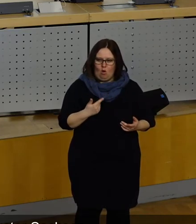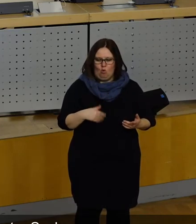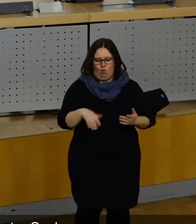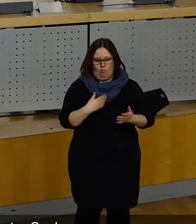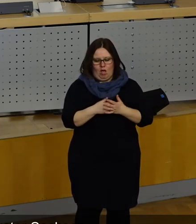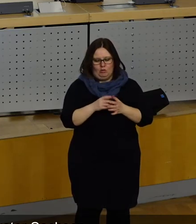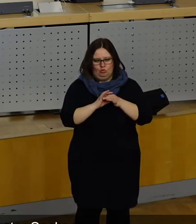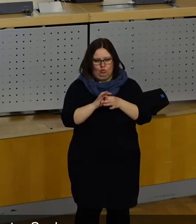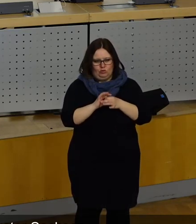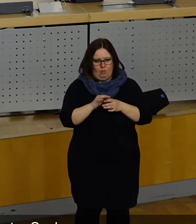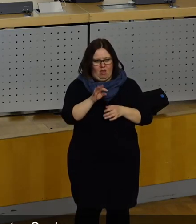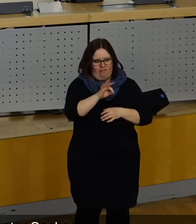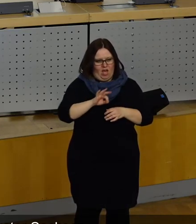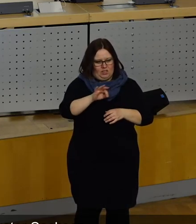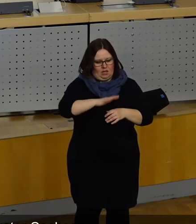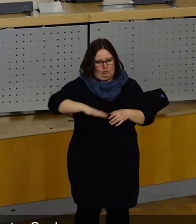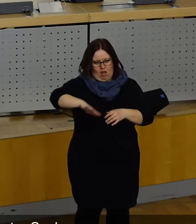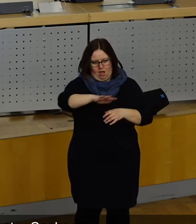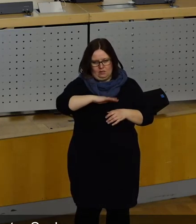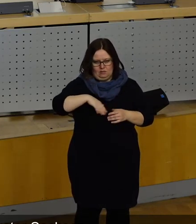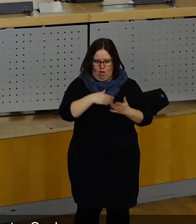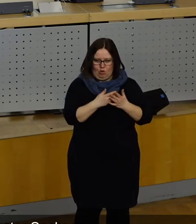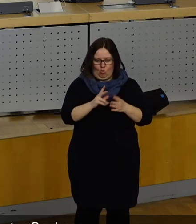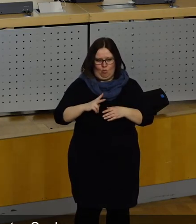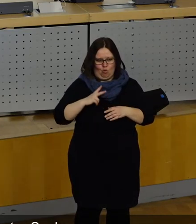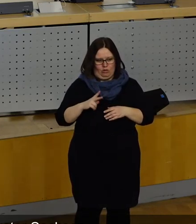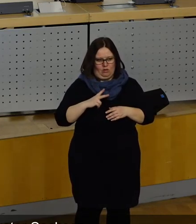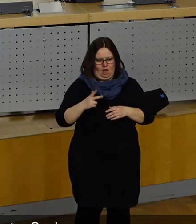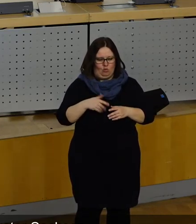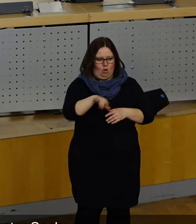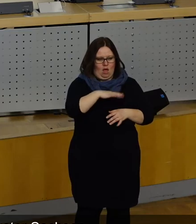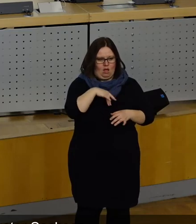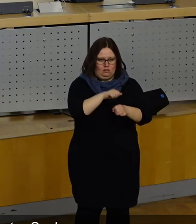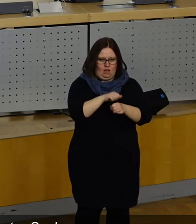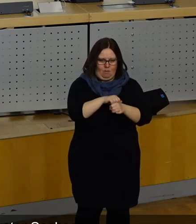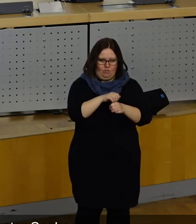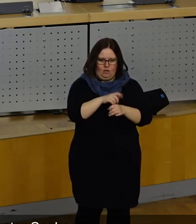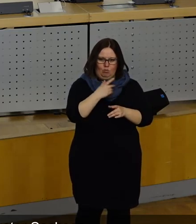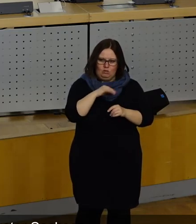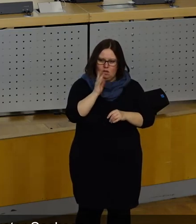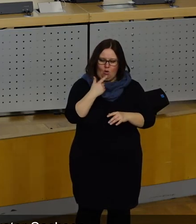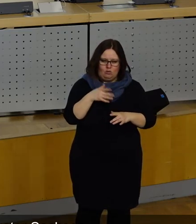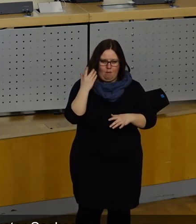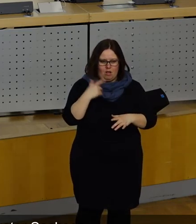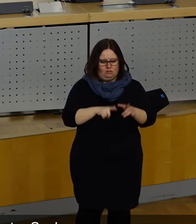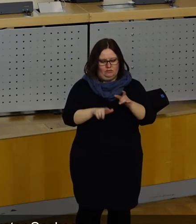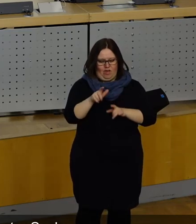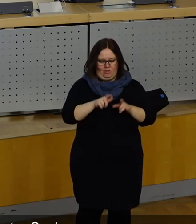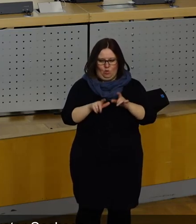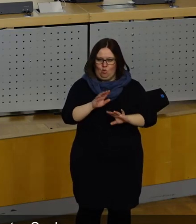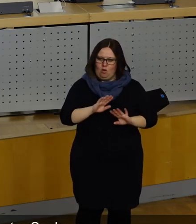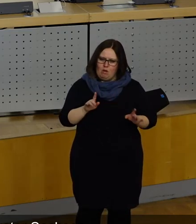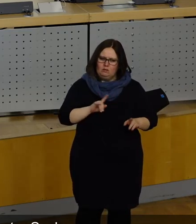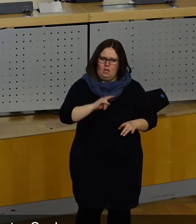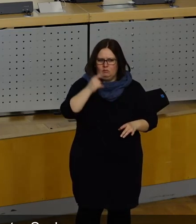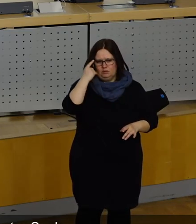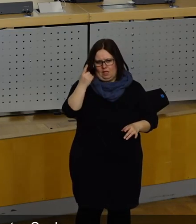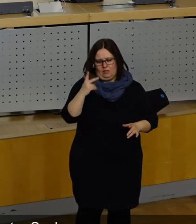dem Ferdinandplatz, der schon zitiert wurde, wo gern das Landesamt auch als Verhinderer des Hochpunktes angesehen wird. Ich denke,